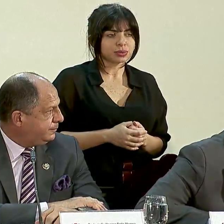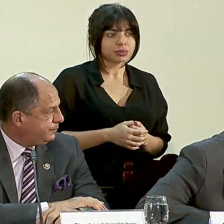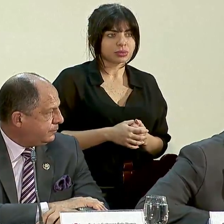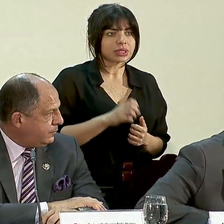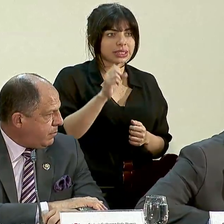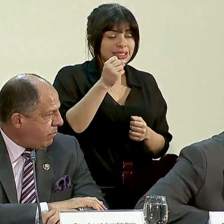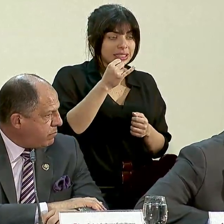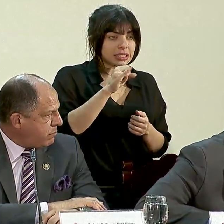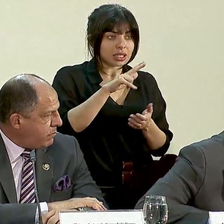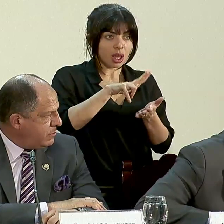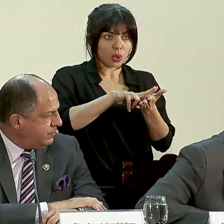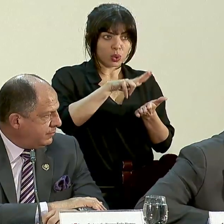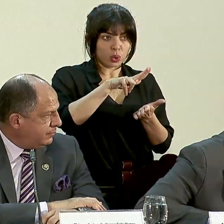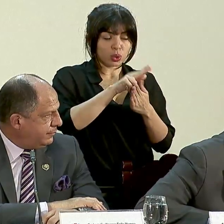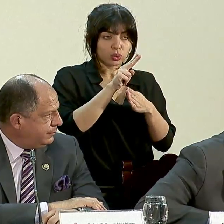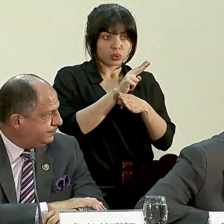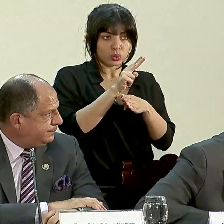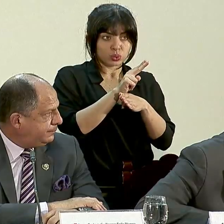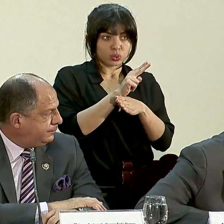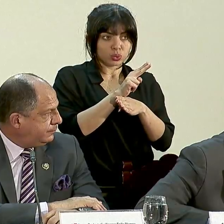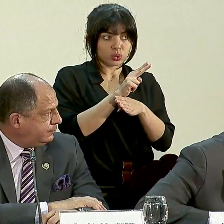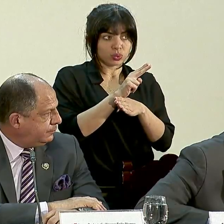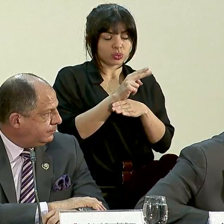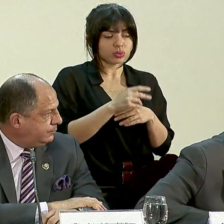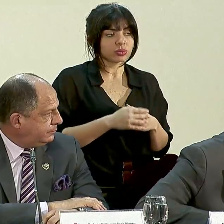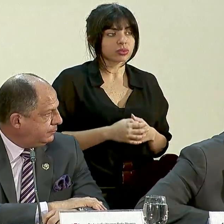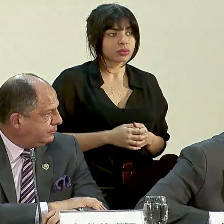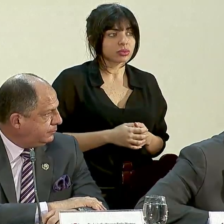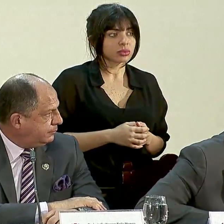se autoriza la utilización de